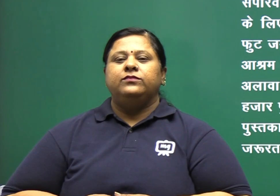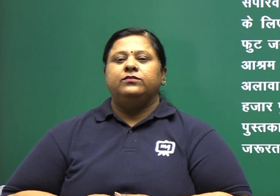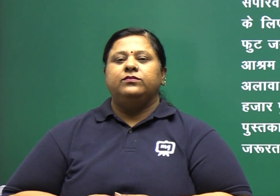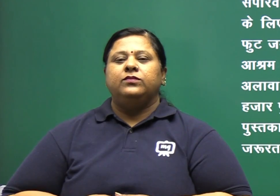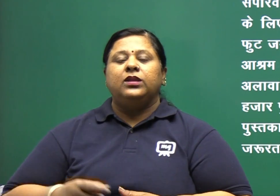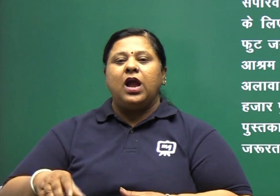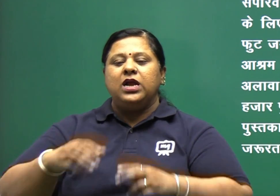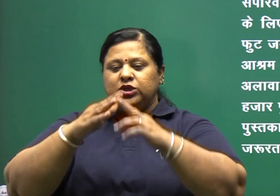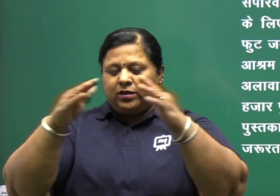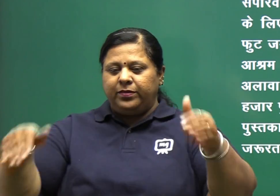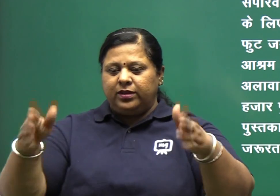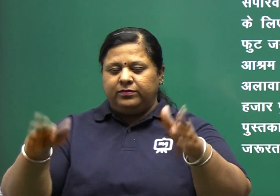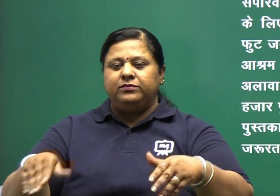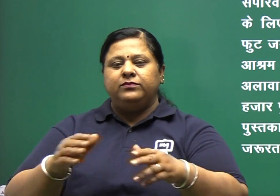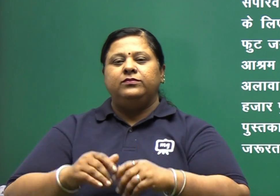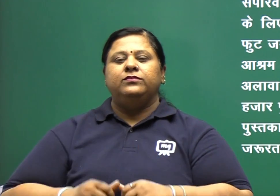आश्रम में